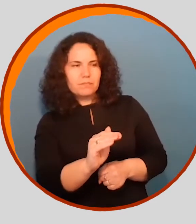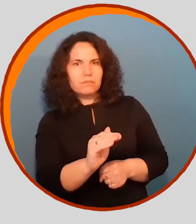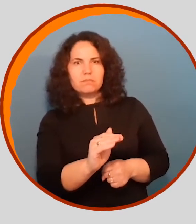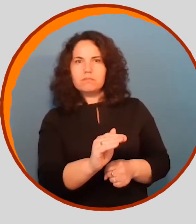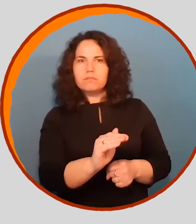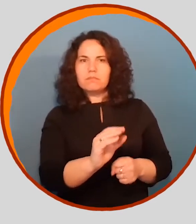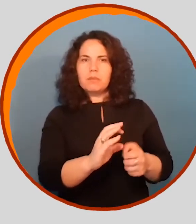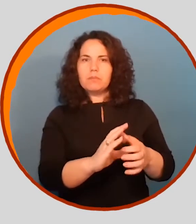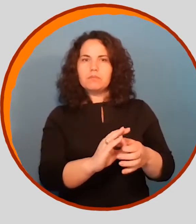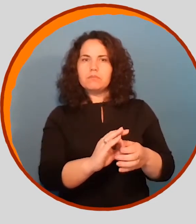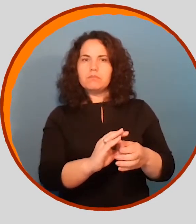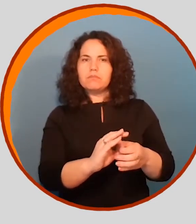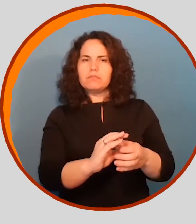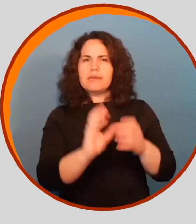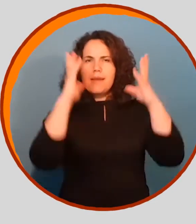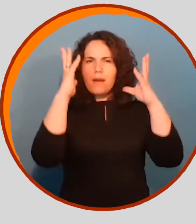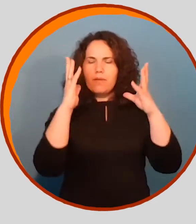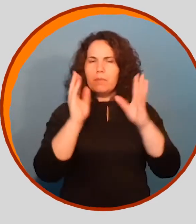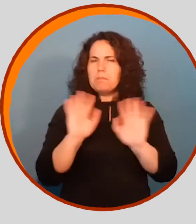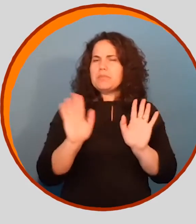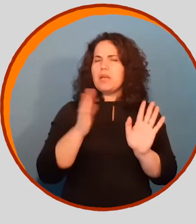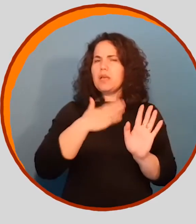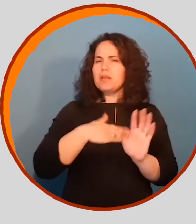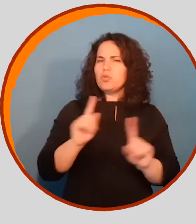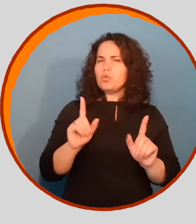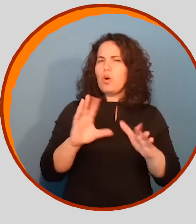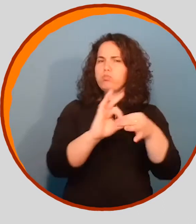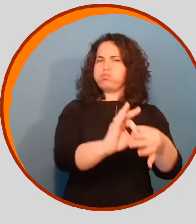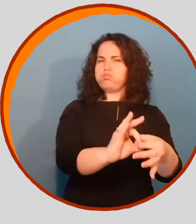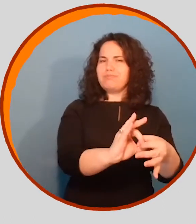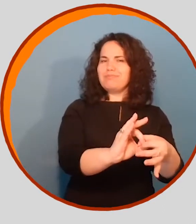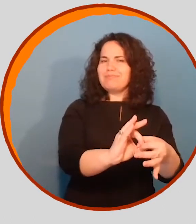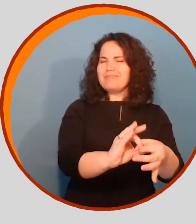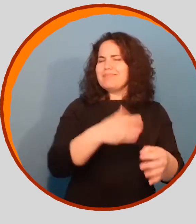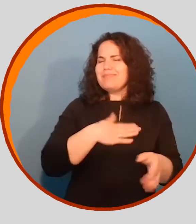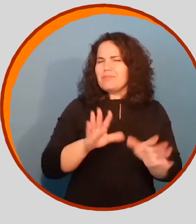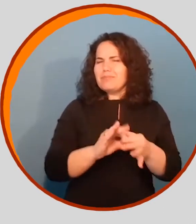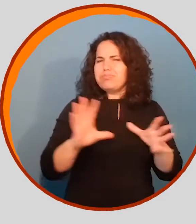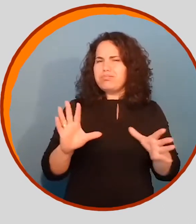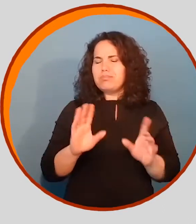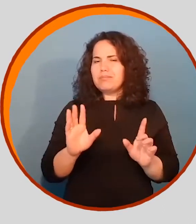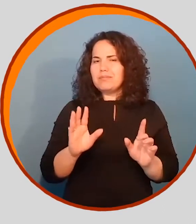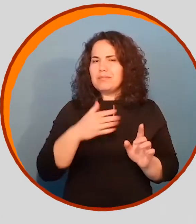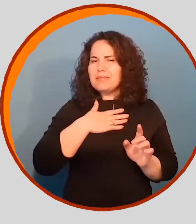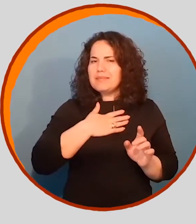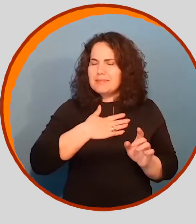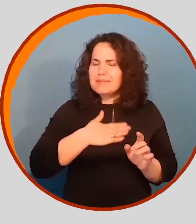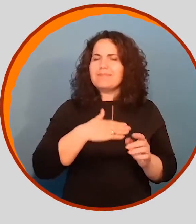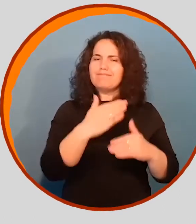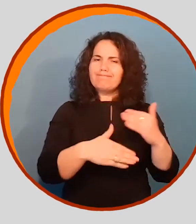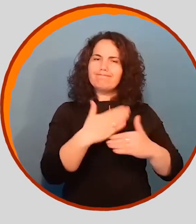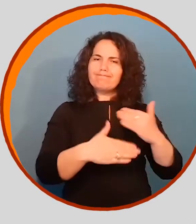tjetër, këta fëmijë reagojnë me zemërim dhe me nervozizëm. Sepse sapo